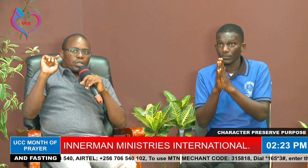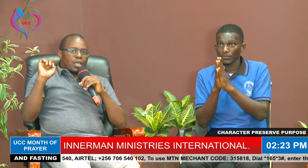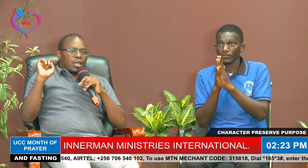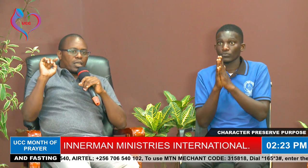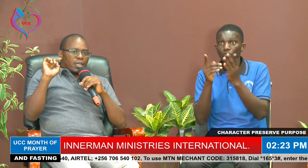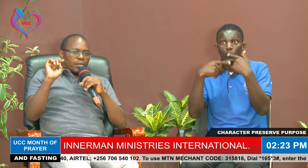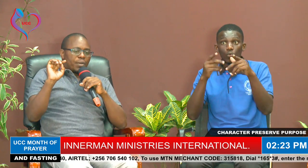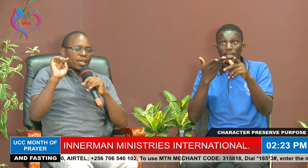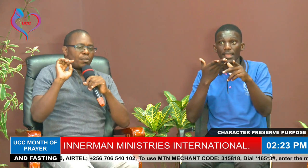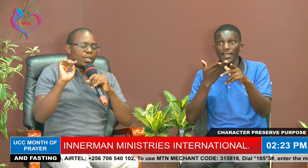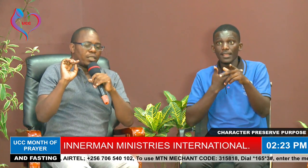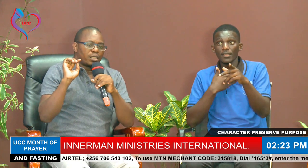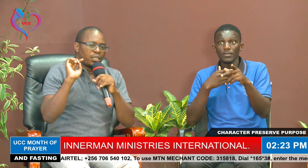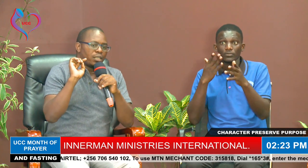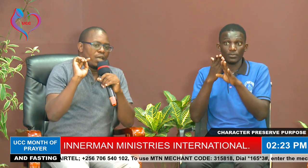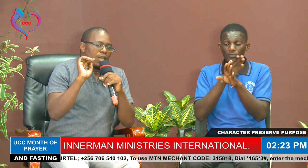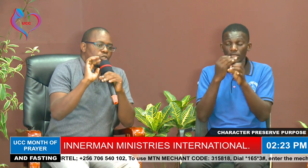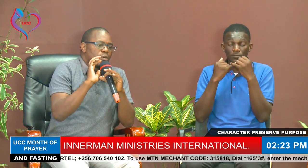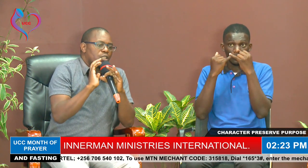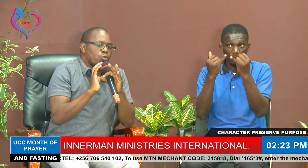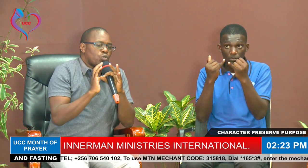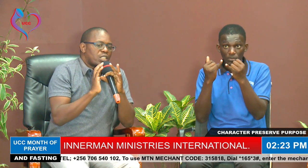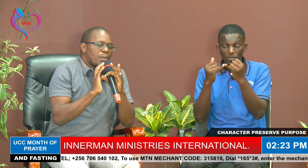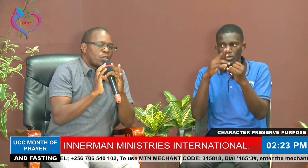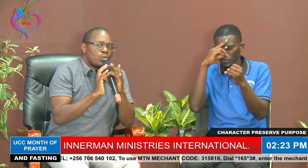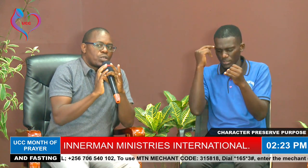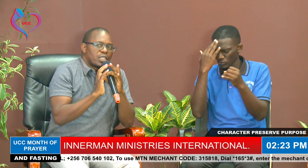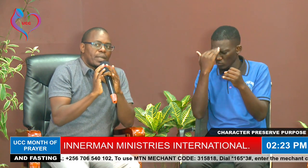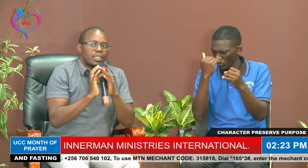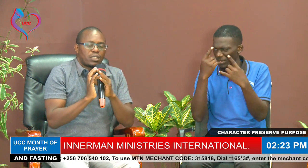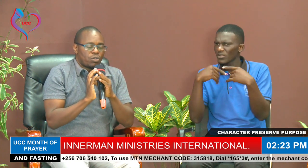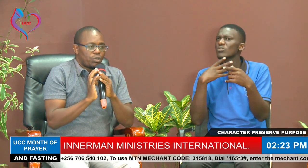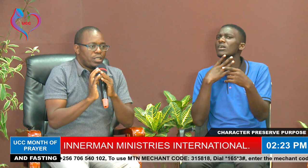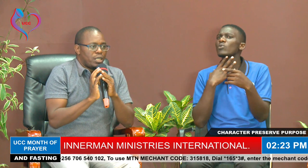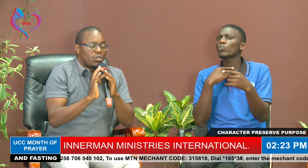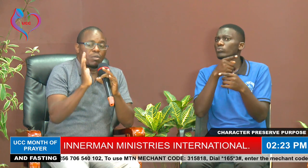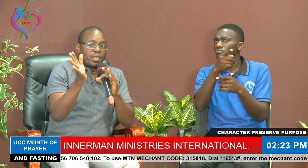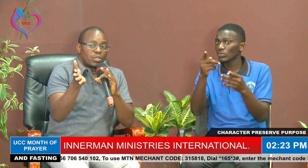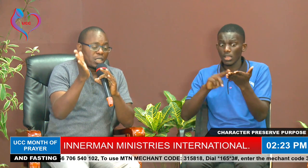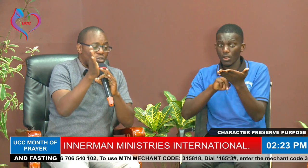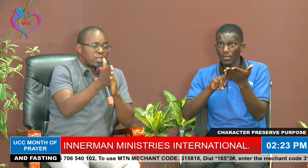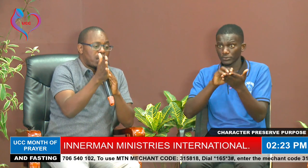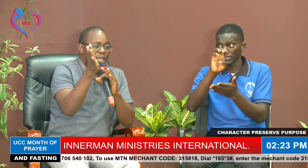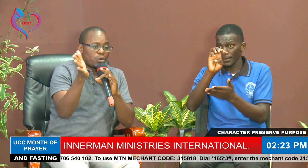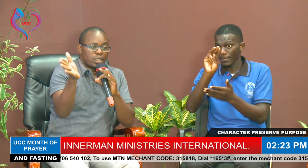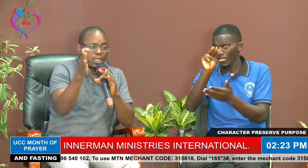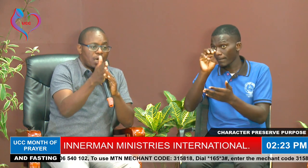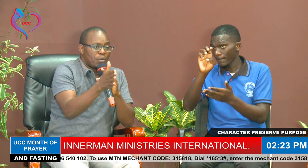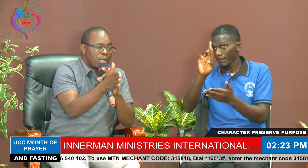Tuyina nabagambye nti ensonga lwaki tusaba nnyo mukozese merchant code newankubadde musingalizo okusigala nga mukozesa mobile